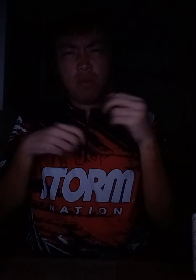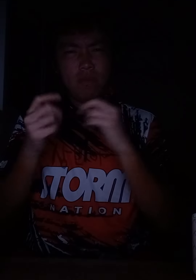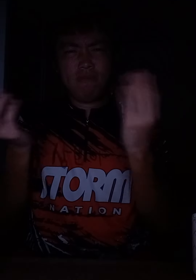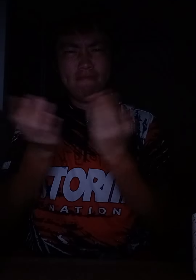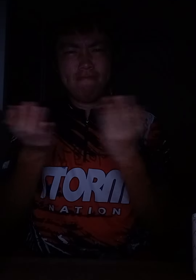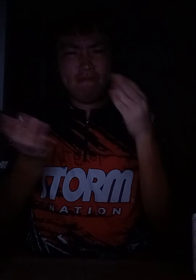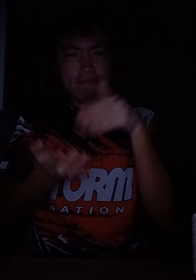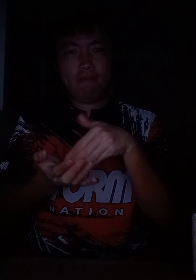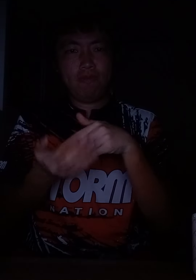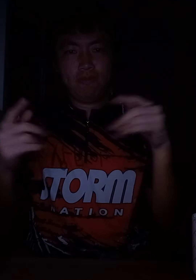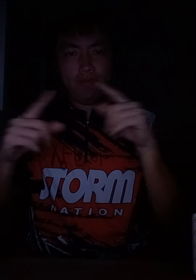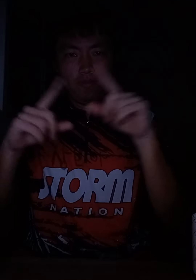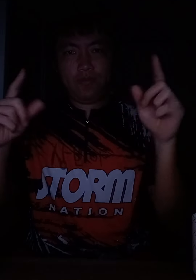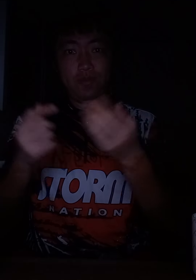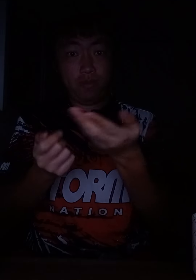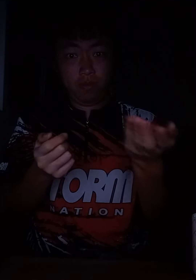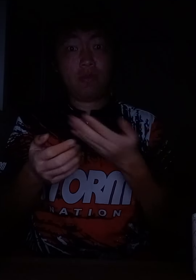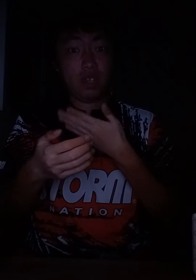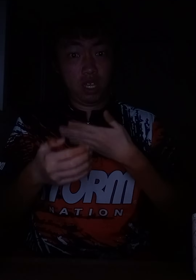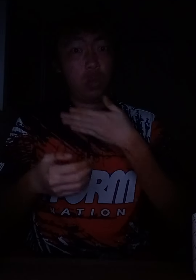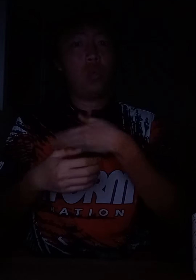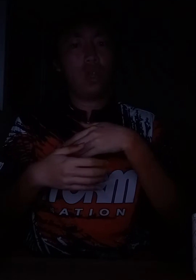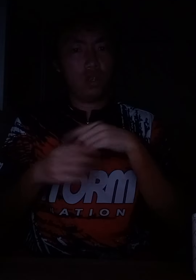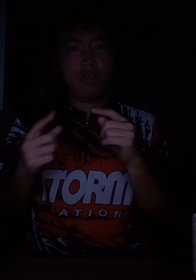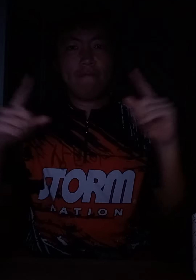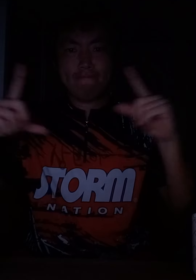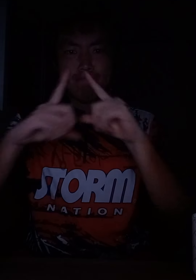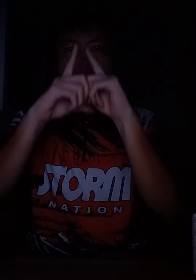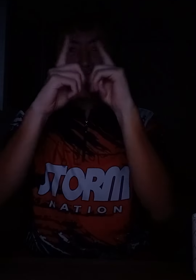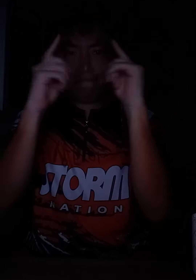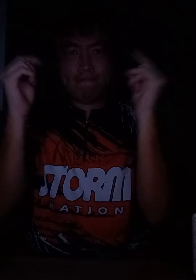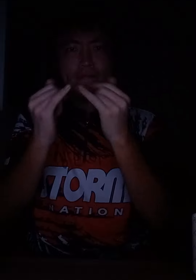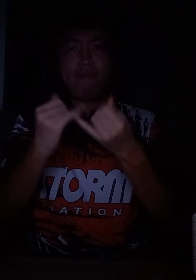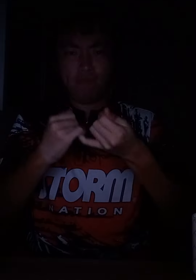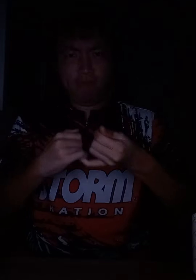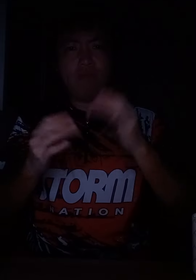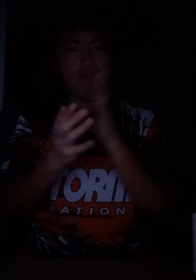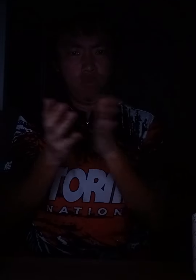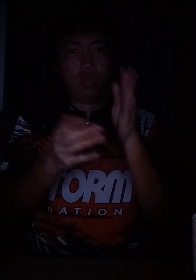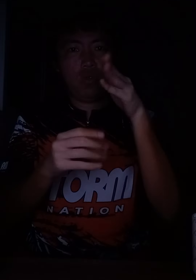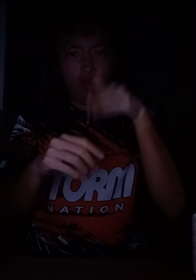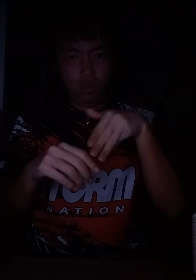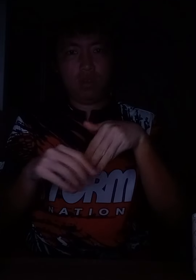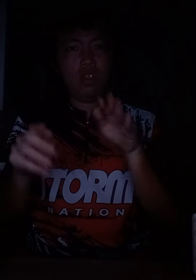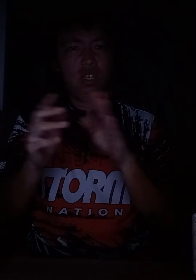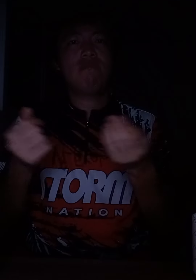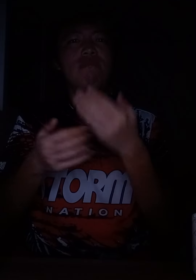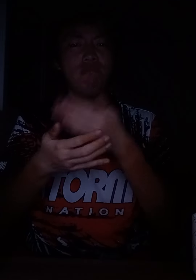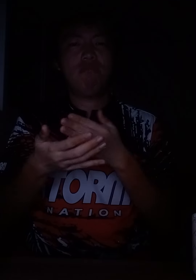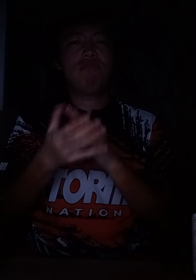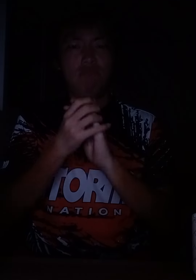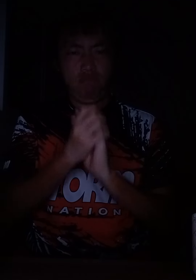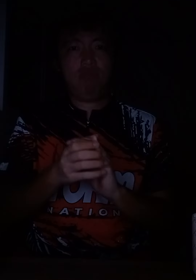상황인 만큼 남을 배려하고 나를 보호하기 위해서라도 철저한 방역수칙 준수는 선택이 아닌 필수입니다.